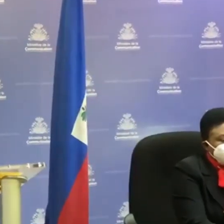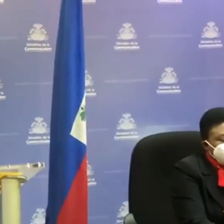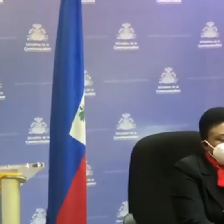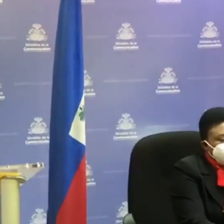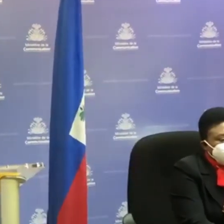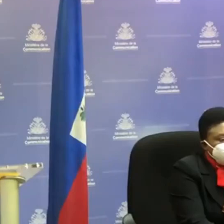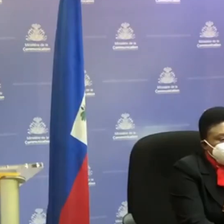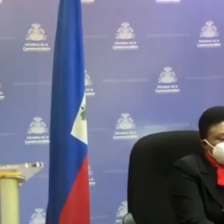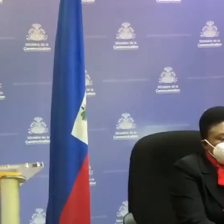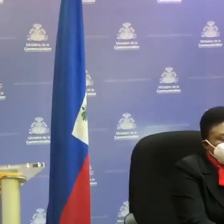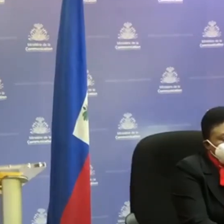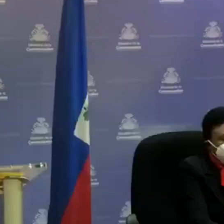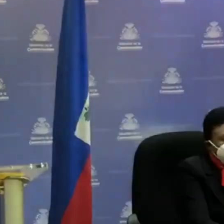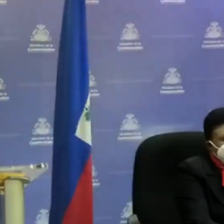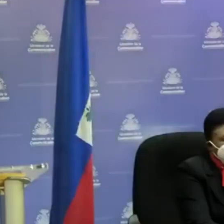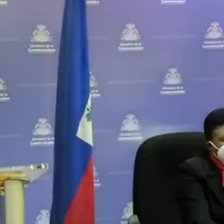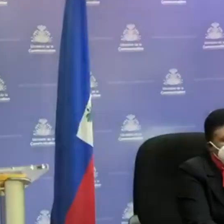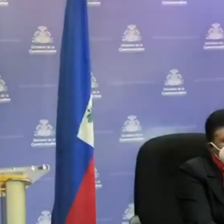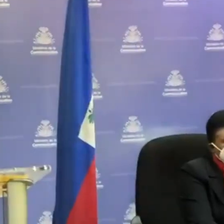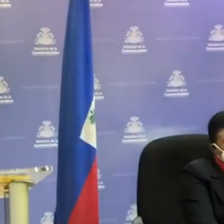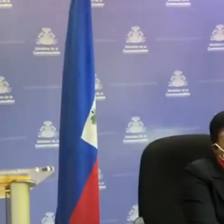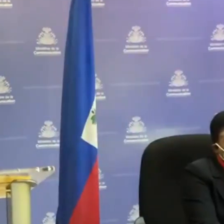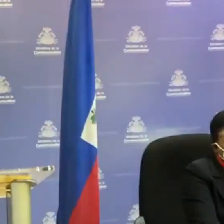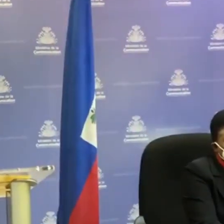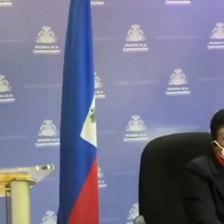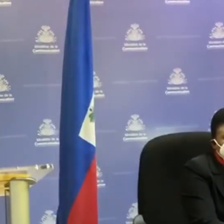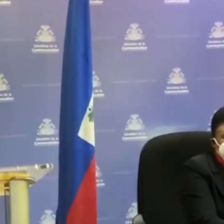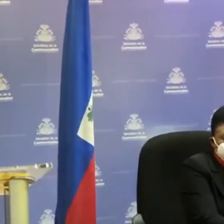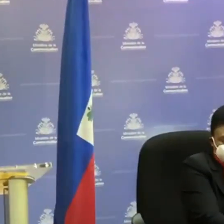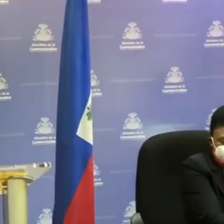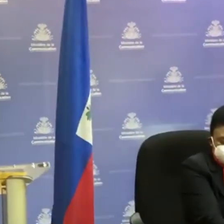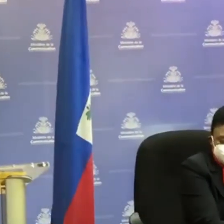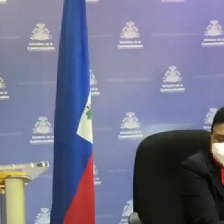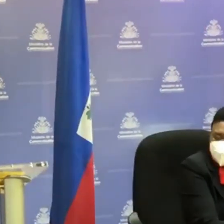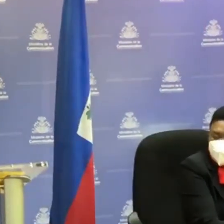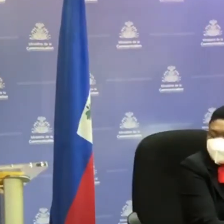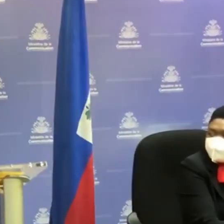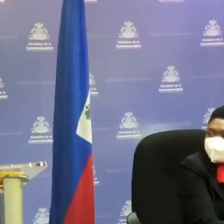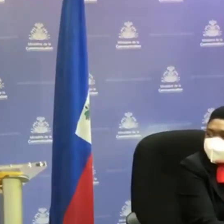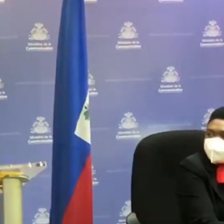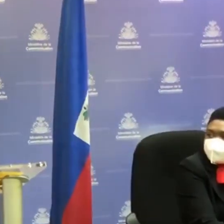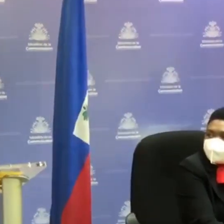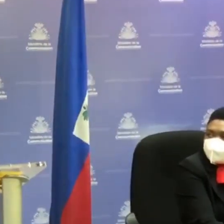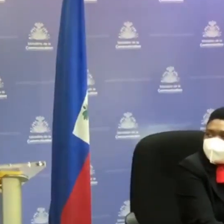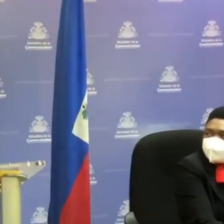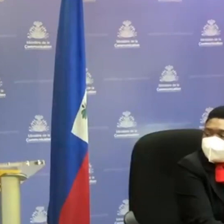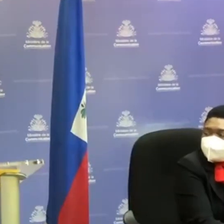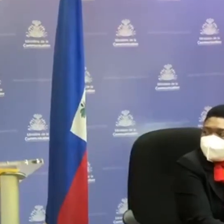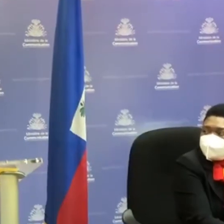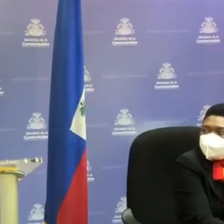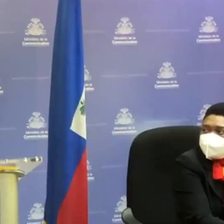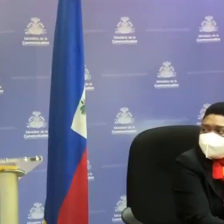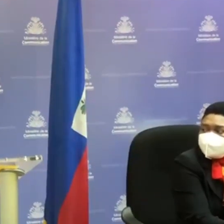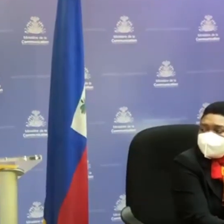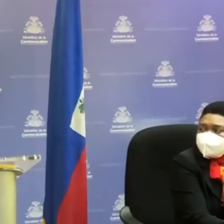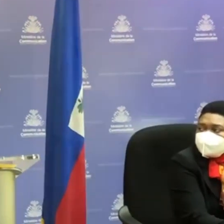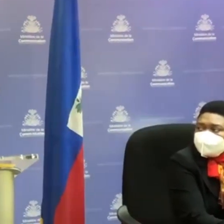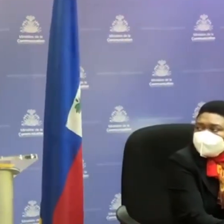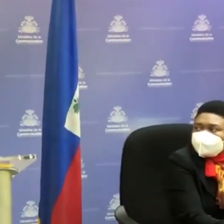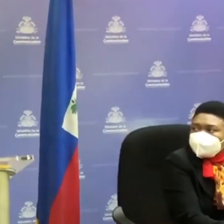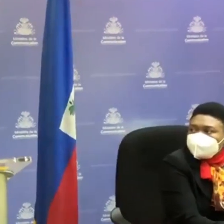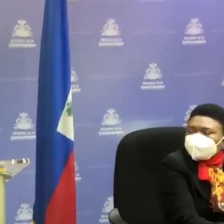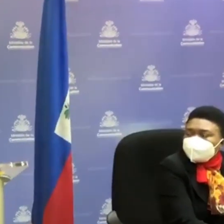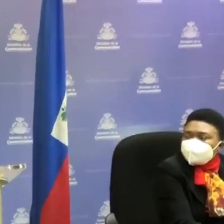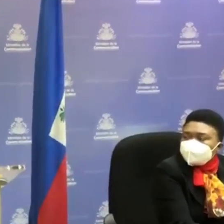vient empêcher le président de faire travail et de promettre dans la campagne. Donc, régime présidentiel, nouveau texte la